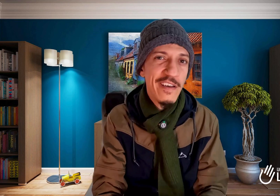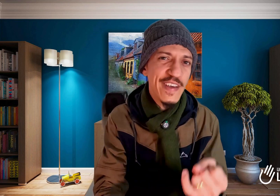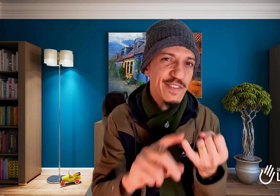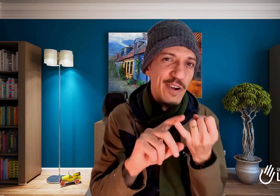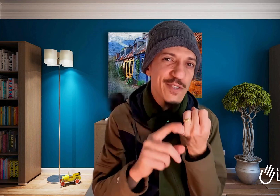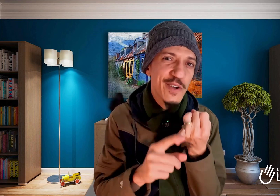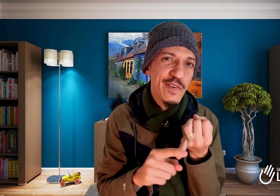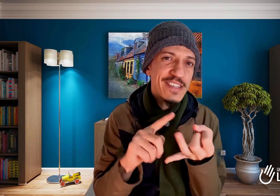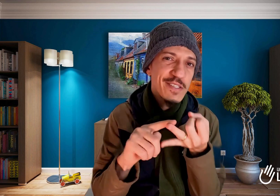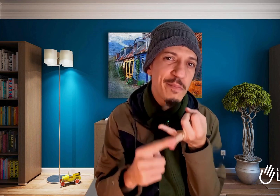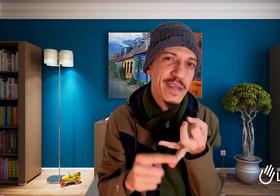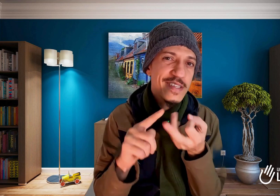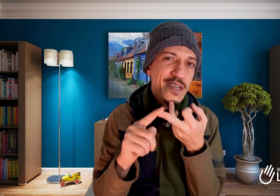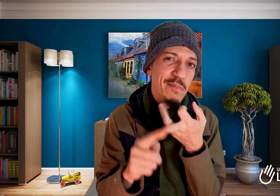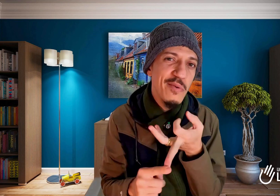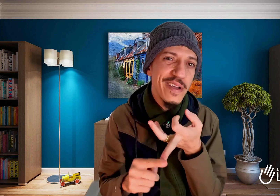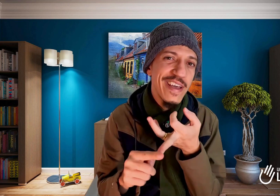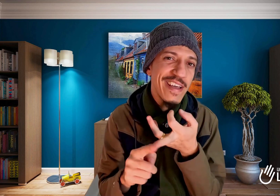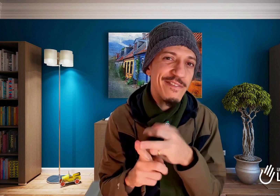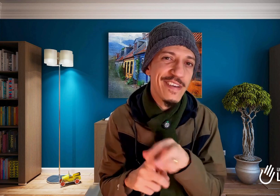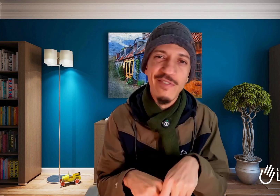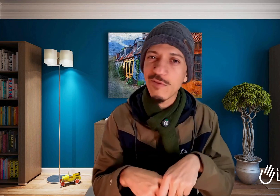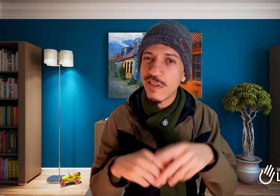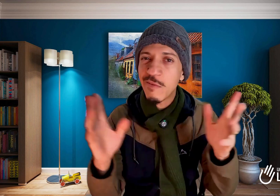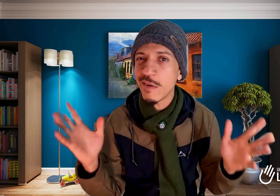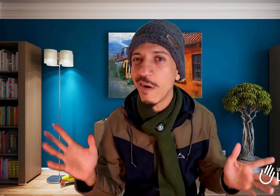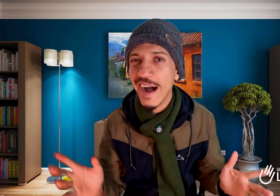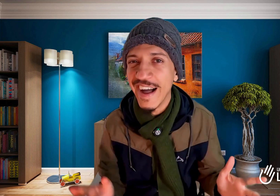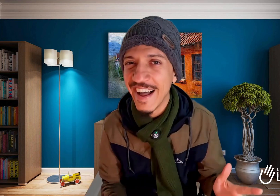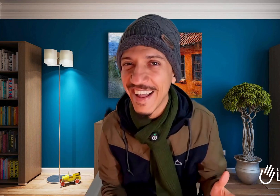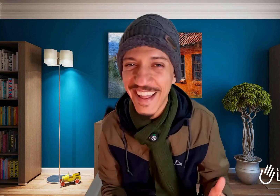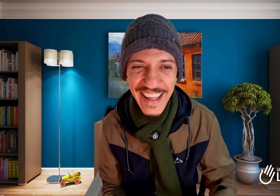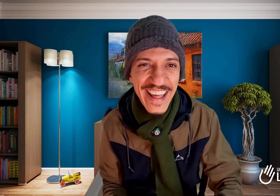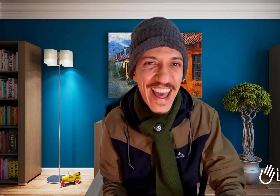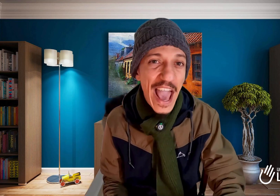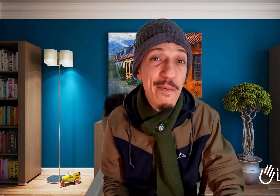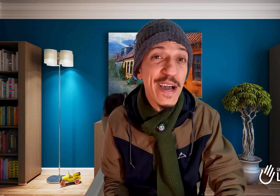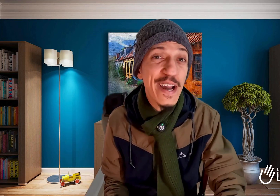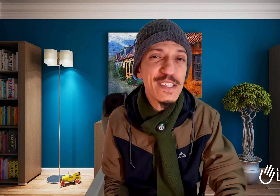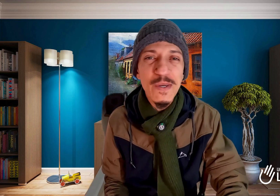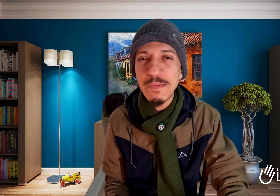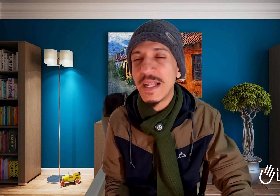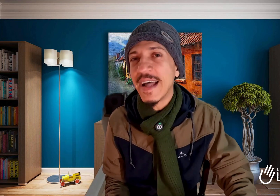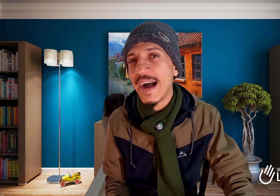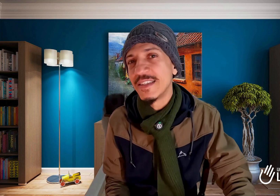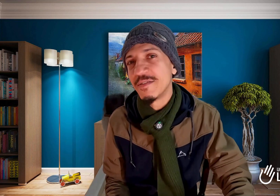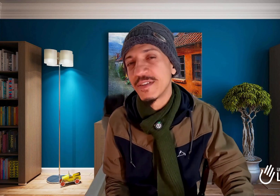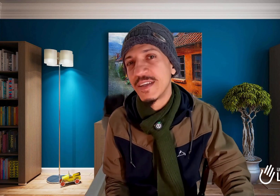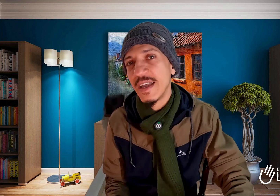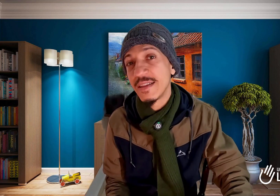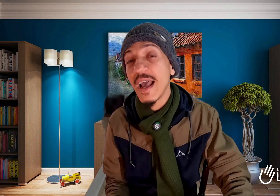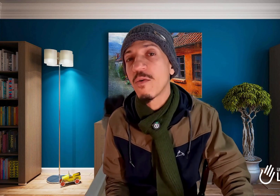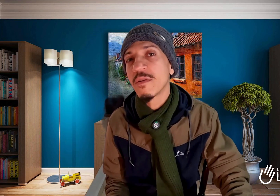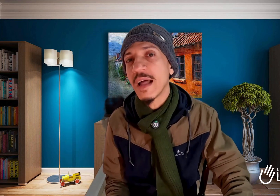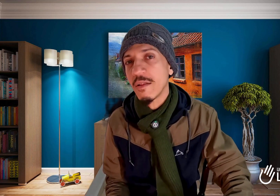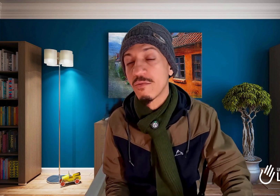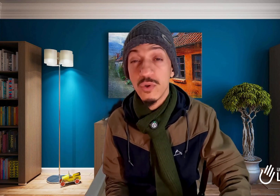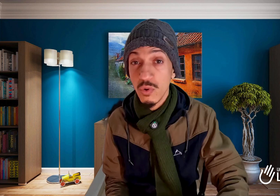festival de sorvete, de pizza, de hambúrguer, festival de tudo enquanto lá. É uma grande possibilidade de você ter contato com surdos de